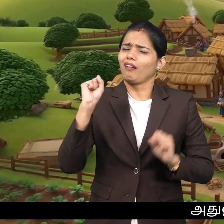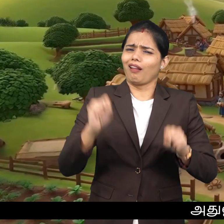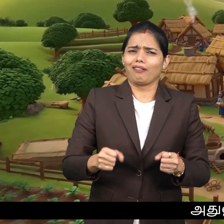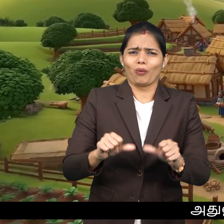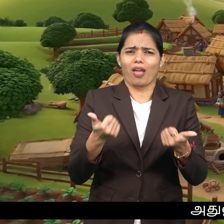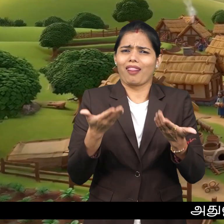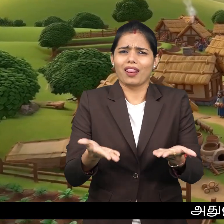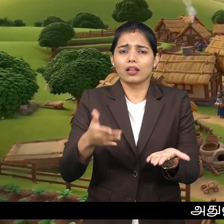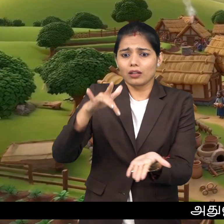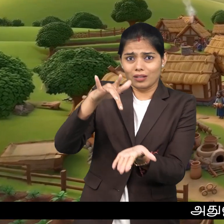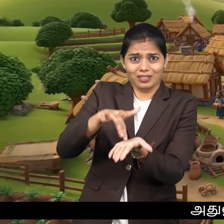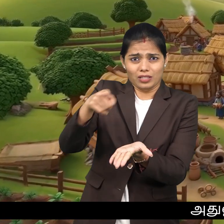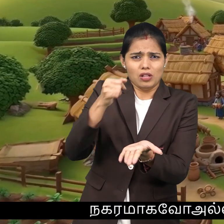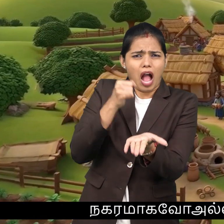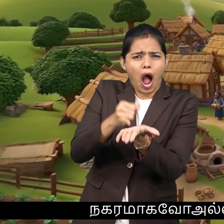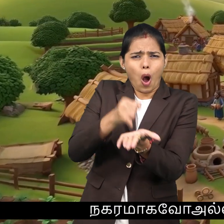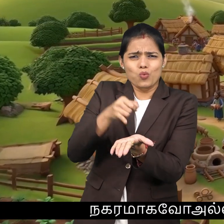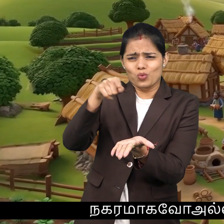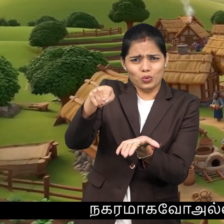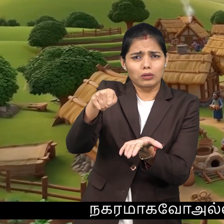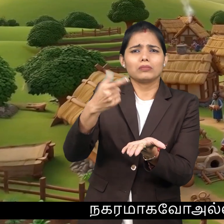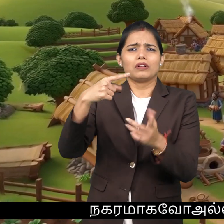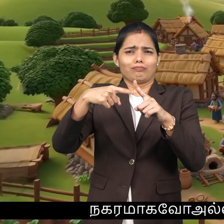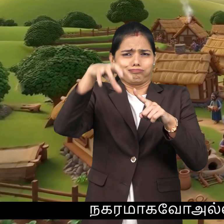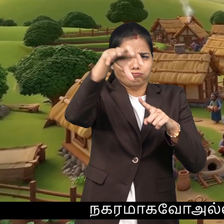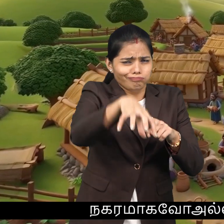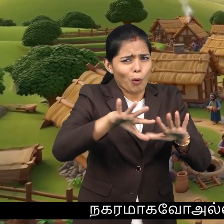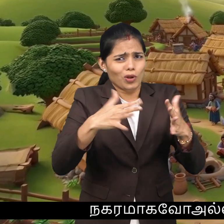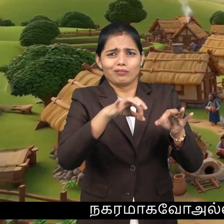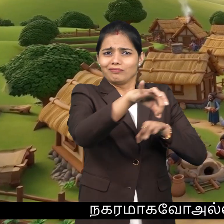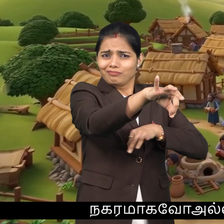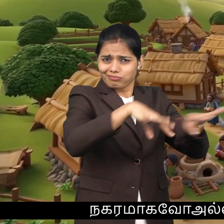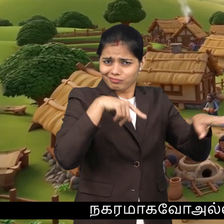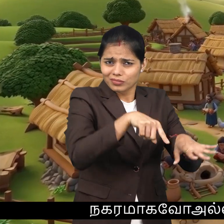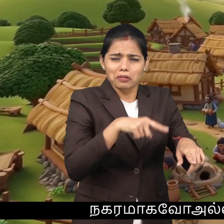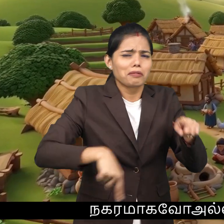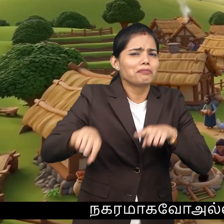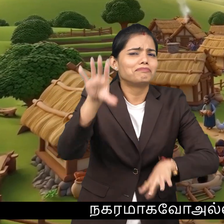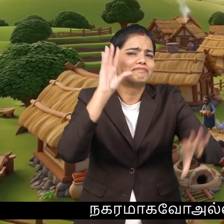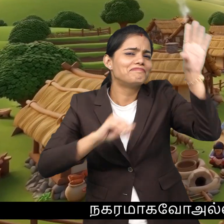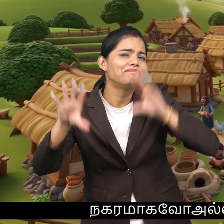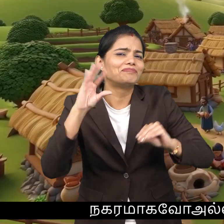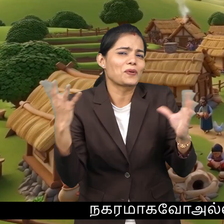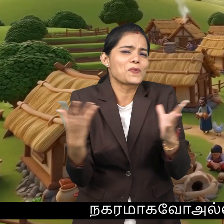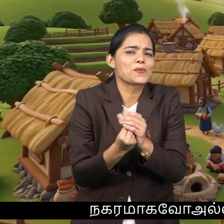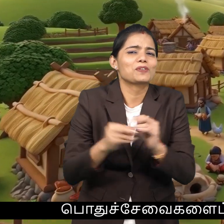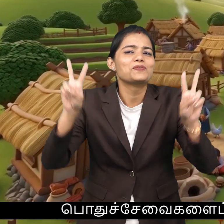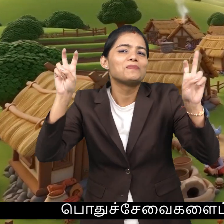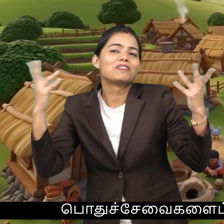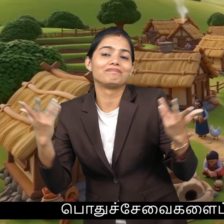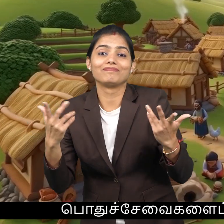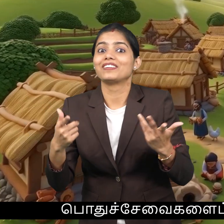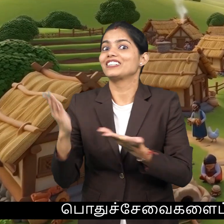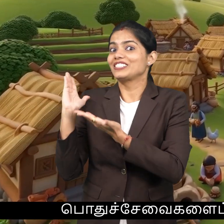அது ஒரு கிராமமாகவோ நகரமாகவோ அல்லது மாநகரமாகவோ இருக்கலாம்.